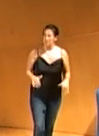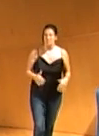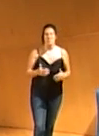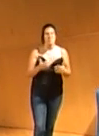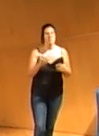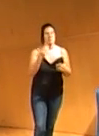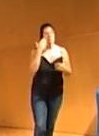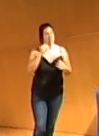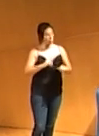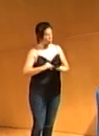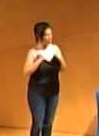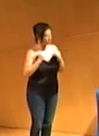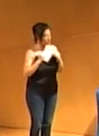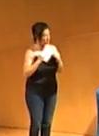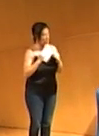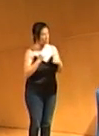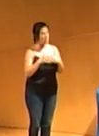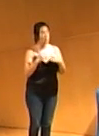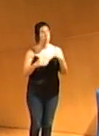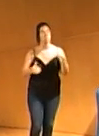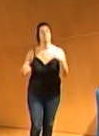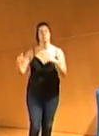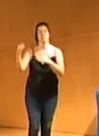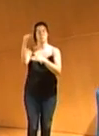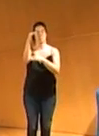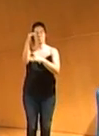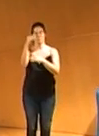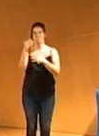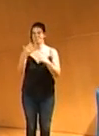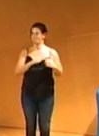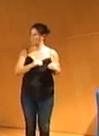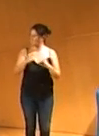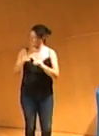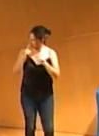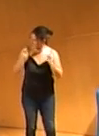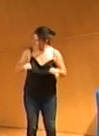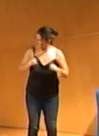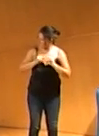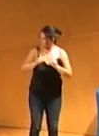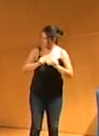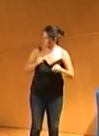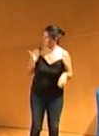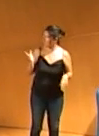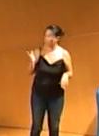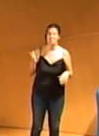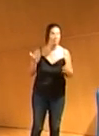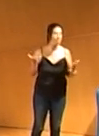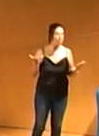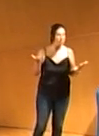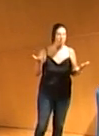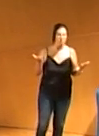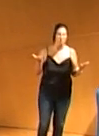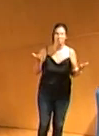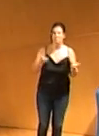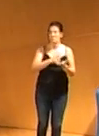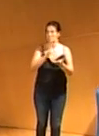la fratrie quand l'enfant est devenu adulte. Vous pouvez nous en dire deux mots ? Alors, c'est vrai que donc